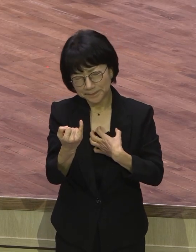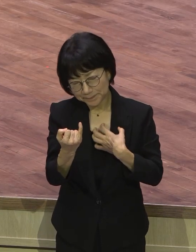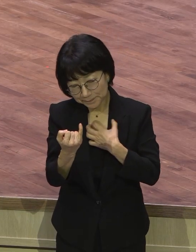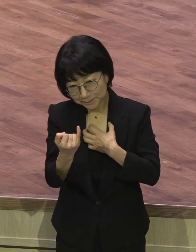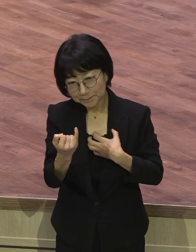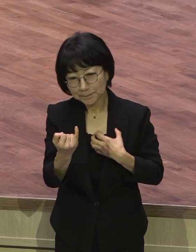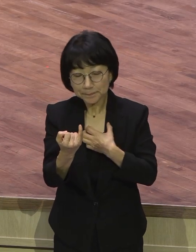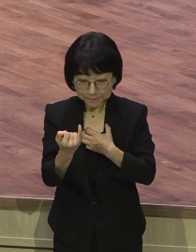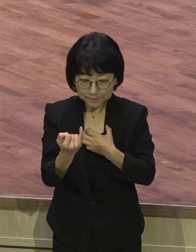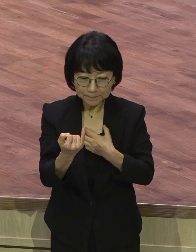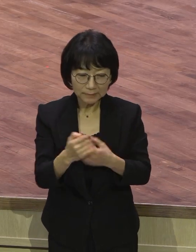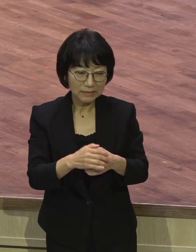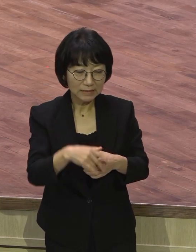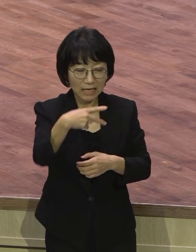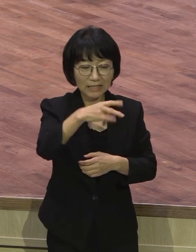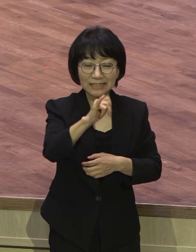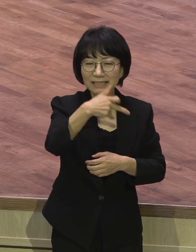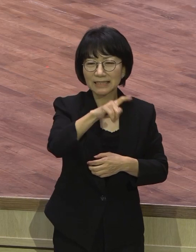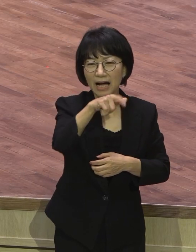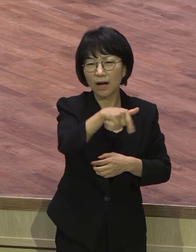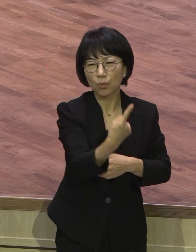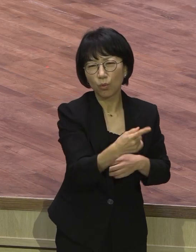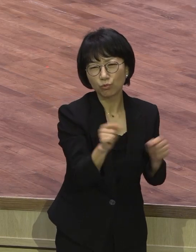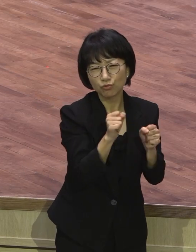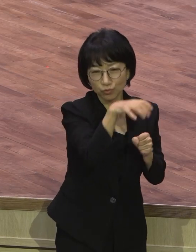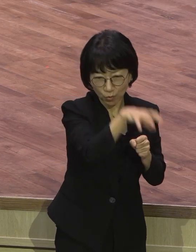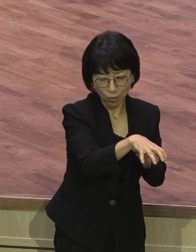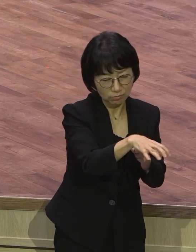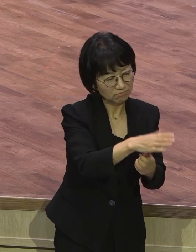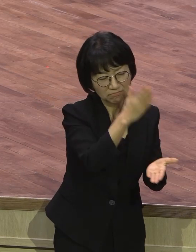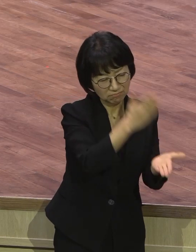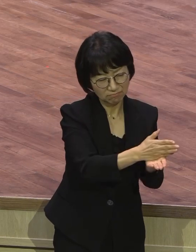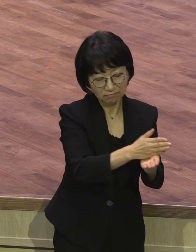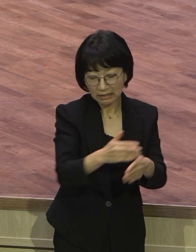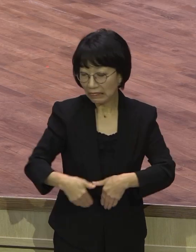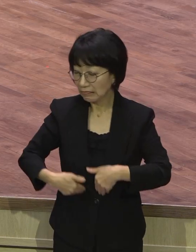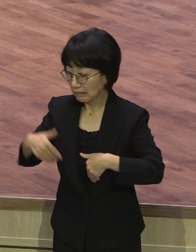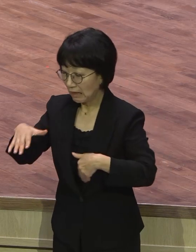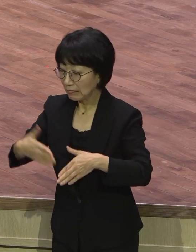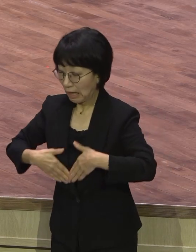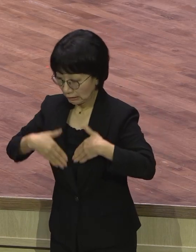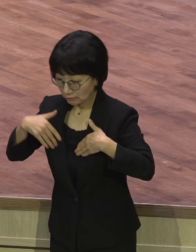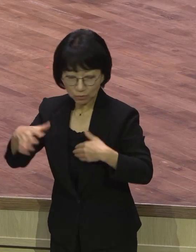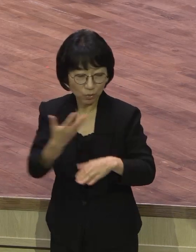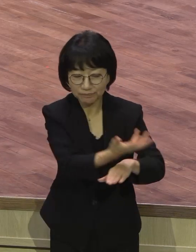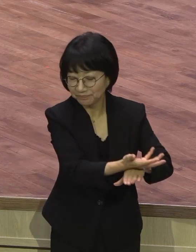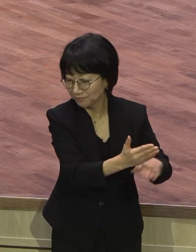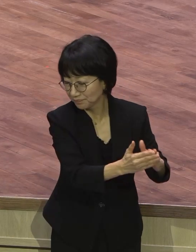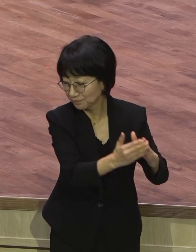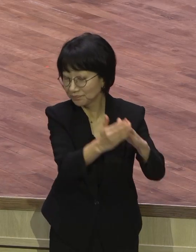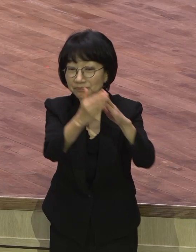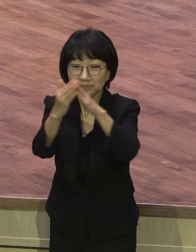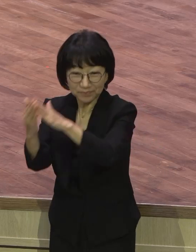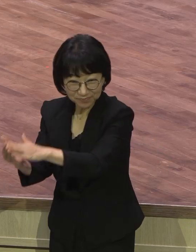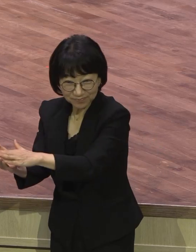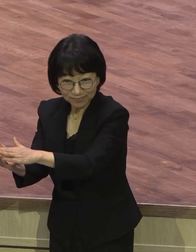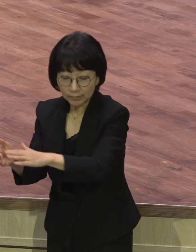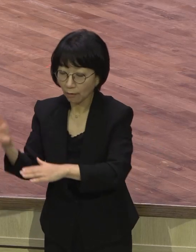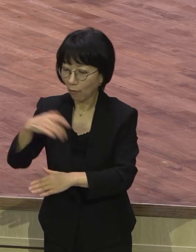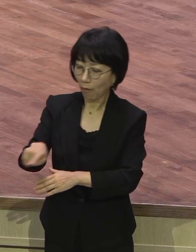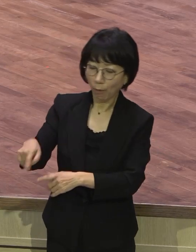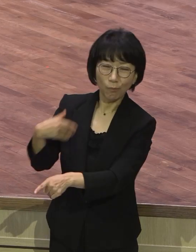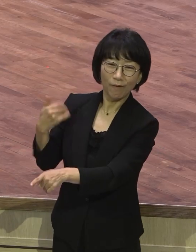추운 시카고를 떠나서 남부 쪽으로 그렇게 요양을 갔어요 이 사정을 모르는 주의학교 지도자가